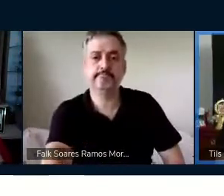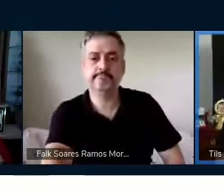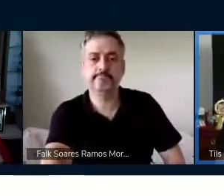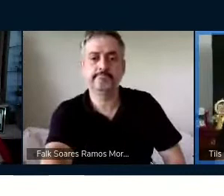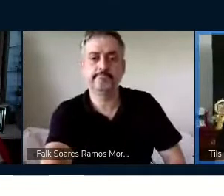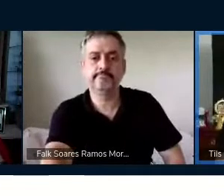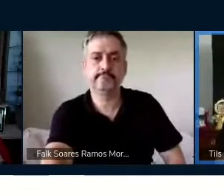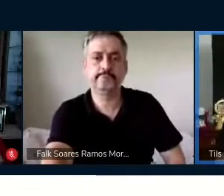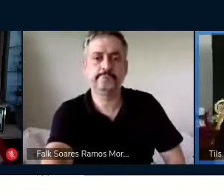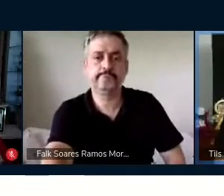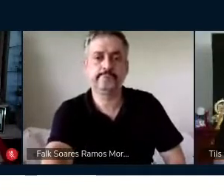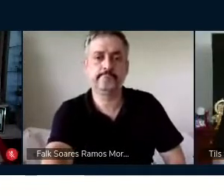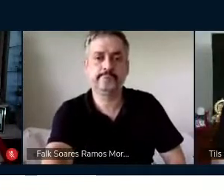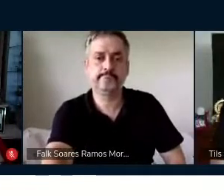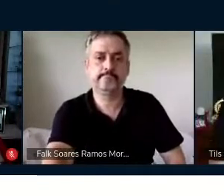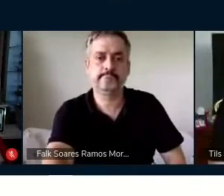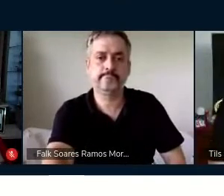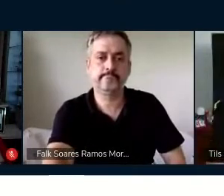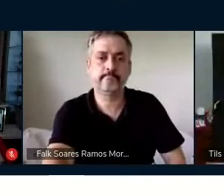ano 2015.